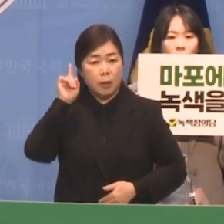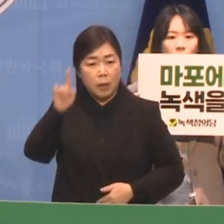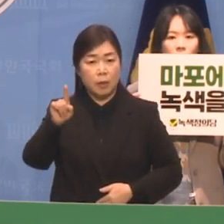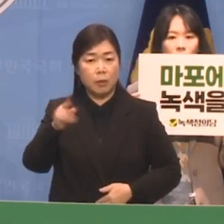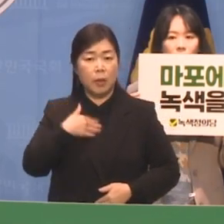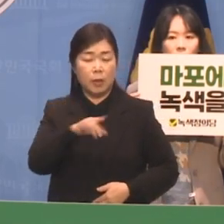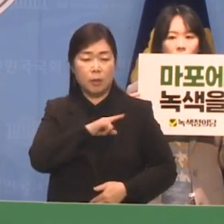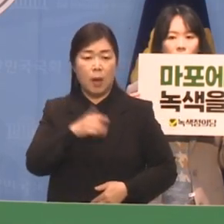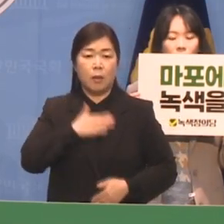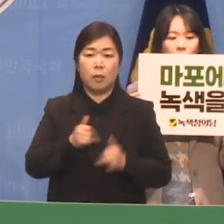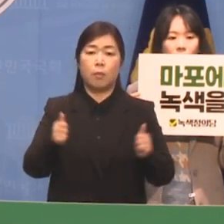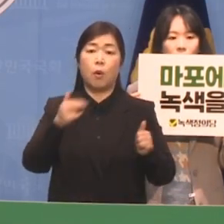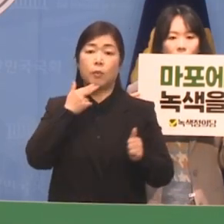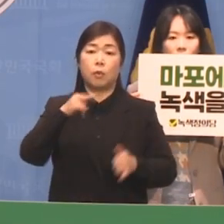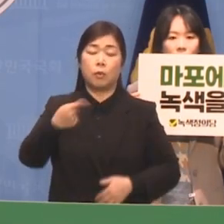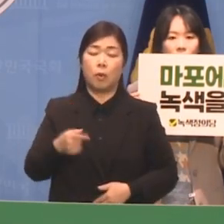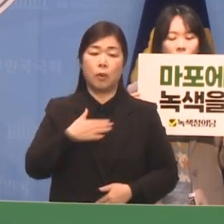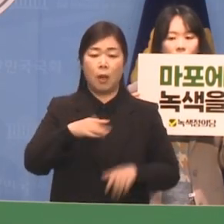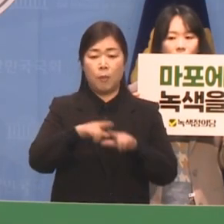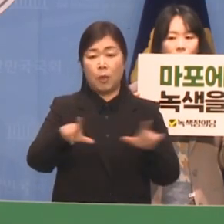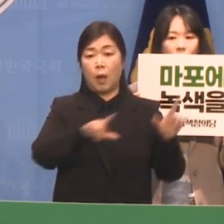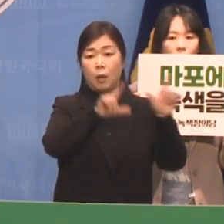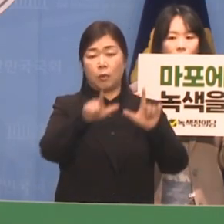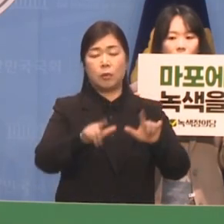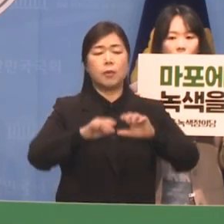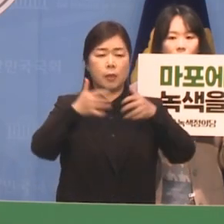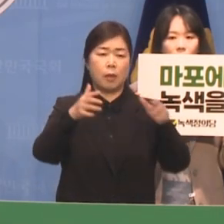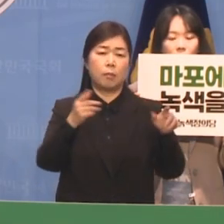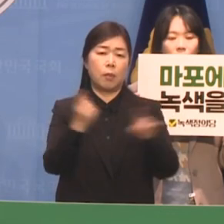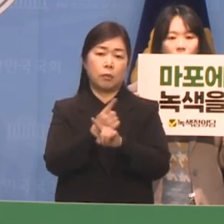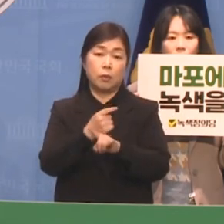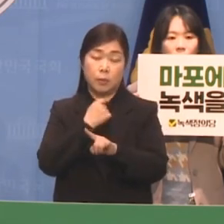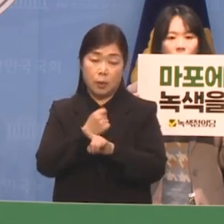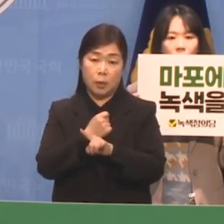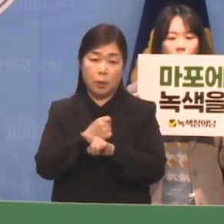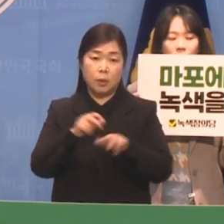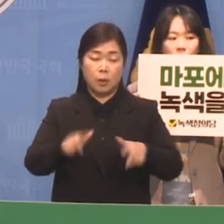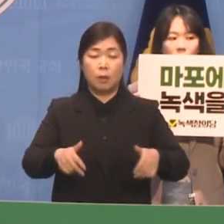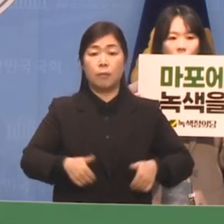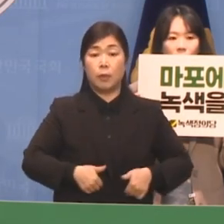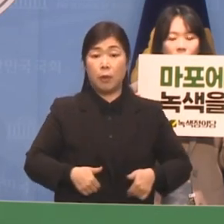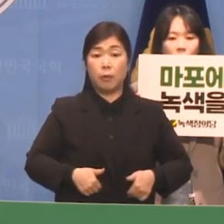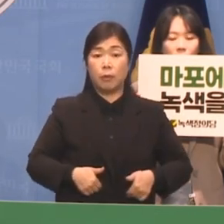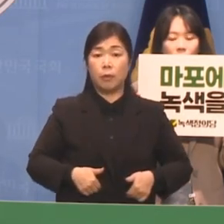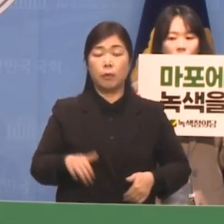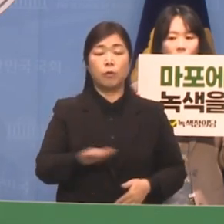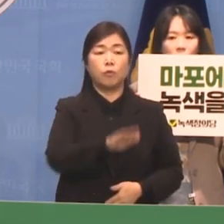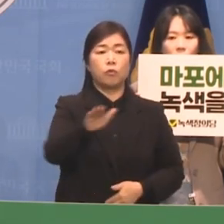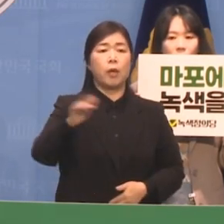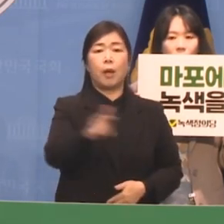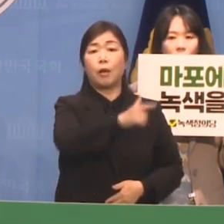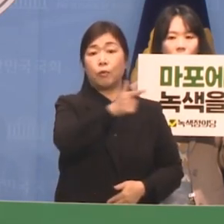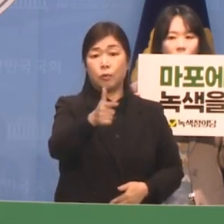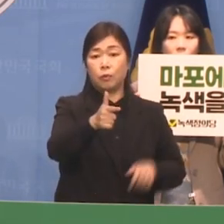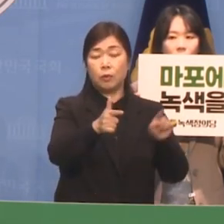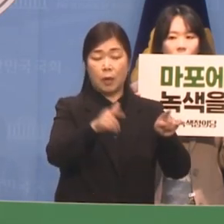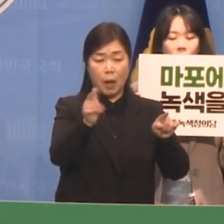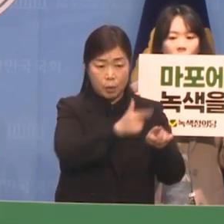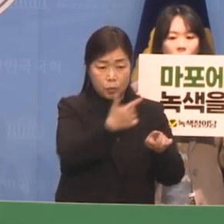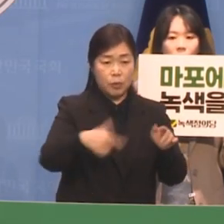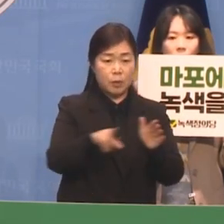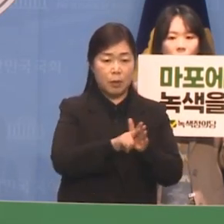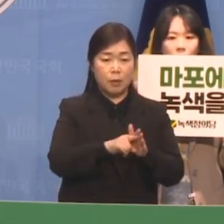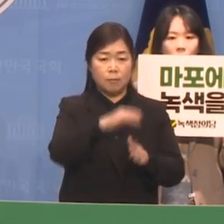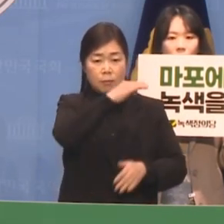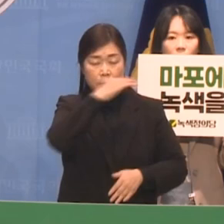없어도 내 평범한 하루로 세상을 바꿀래. 지금 필요한 건 우리의 하루, 그 하루를